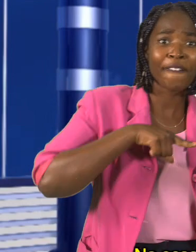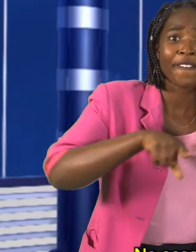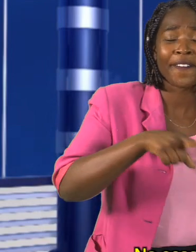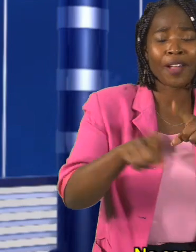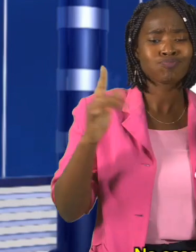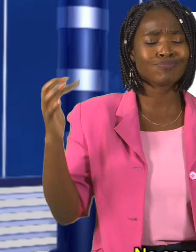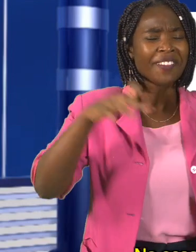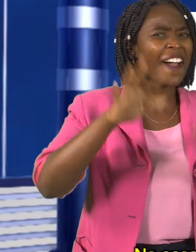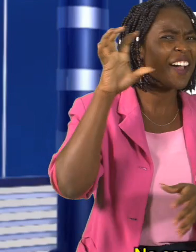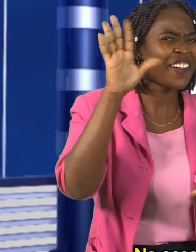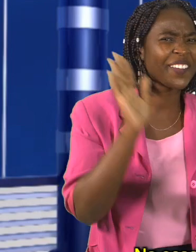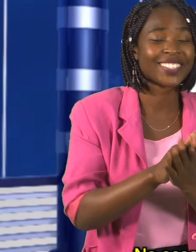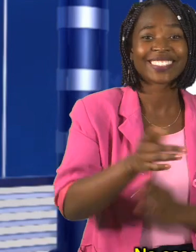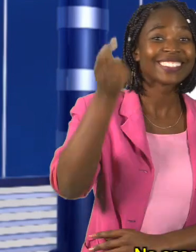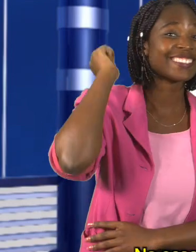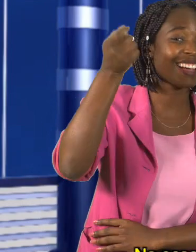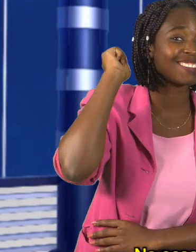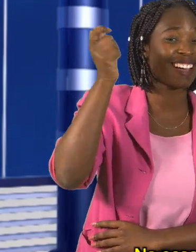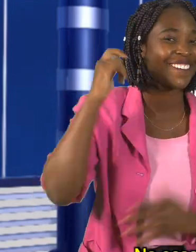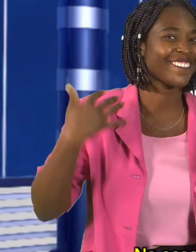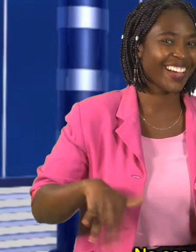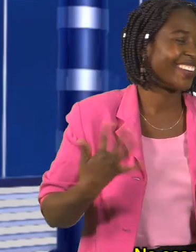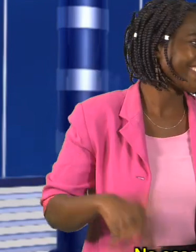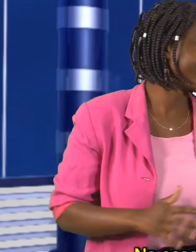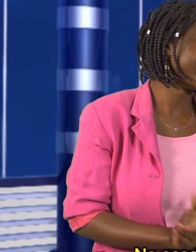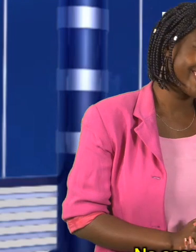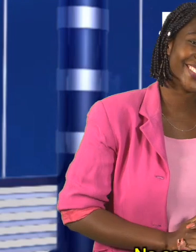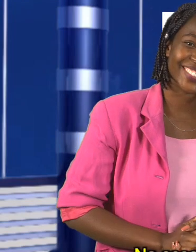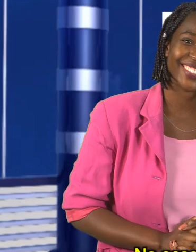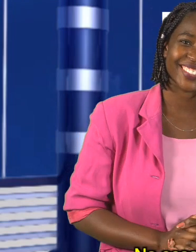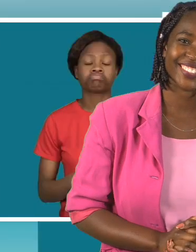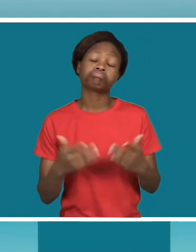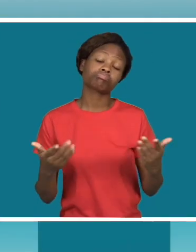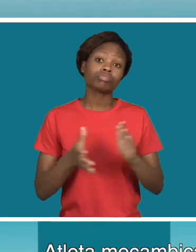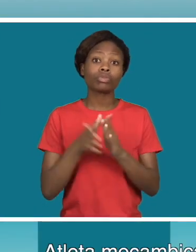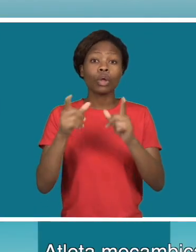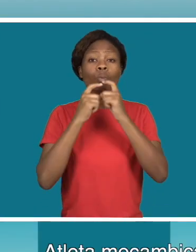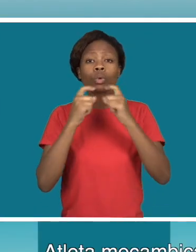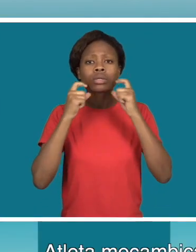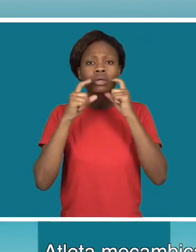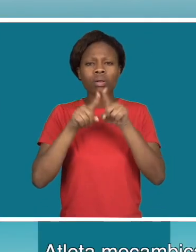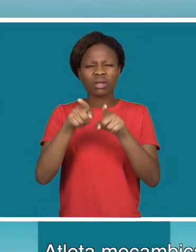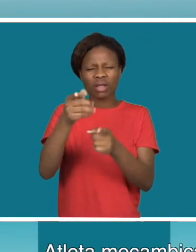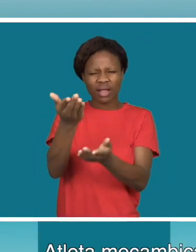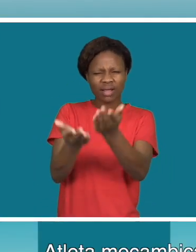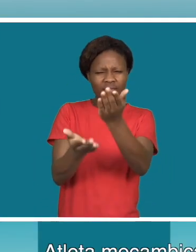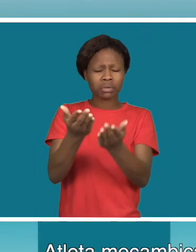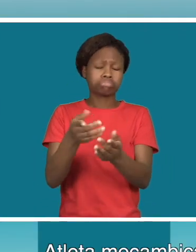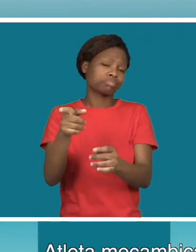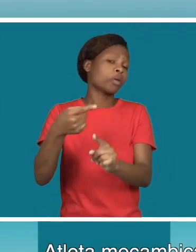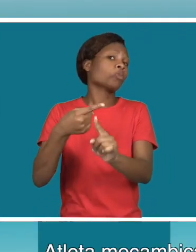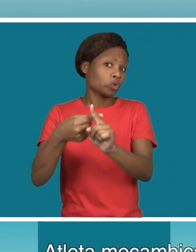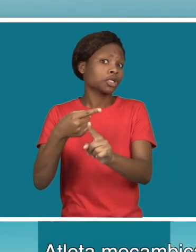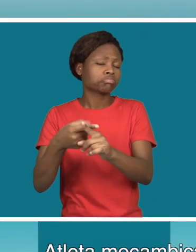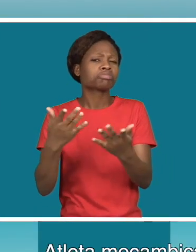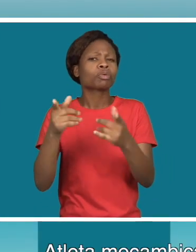Na ocasião, o atleta fez um balanço positivo da sua participação nesta competição. O atleta moçambicano faz balanço positivo